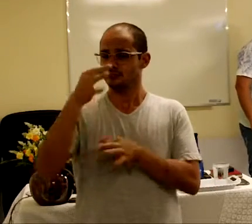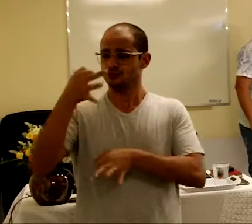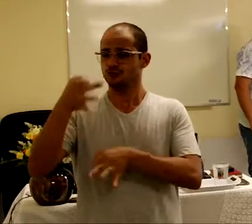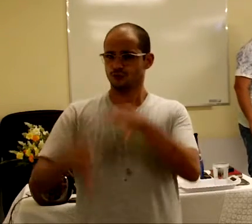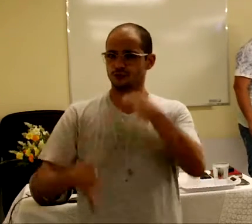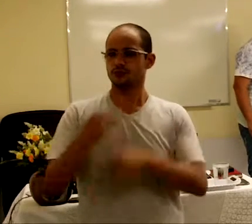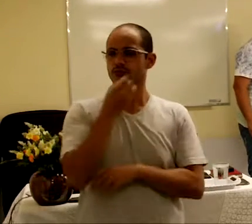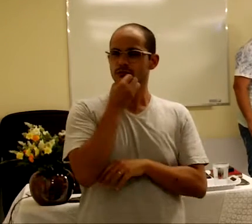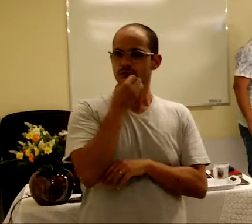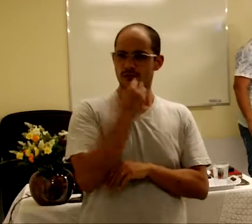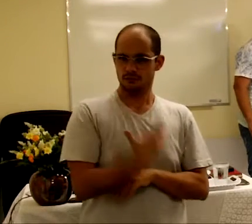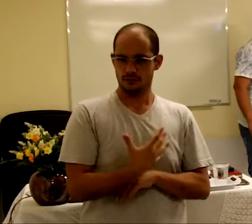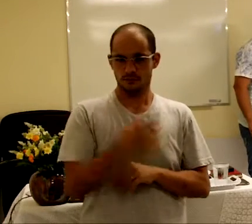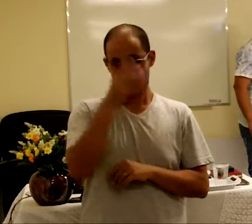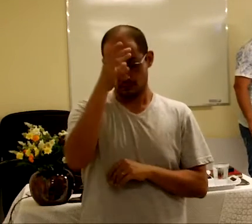importantíssimo.